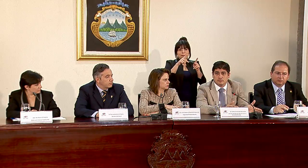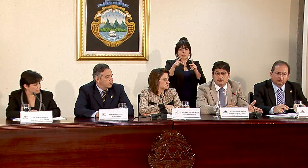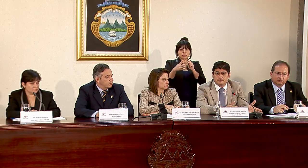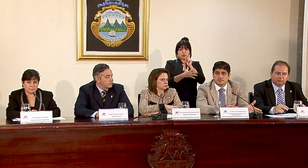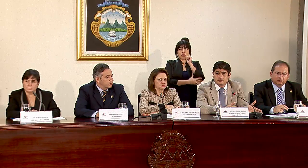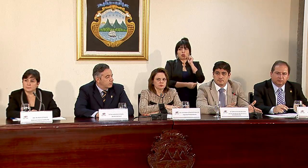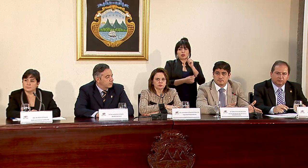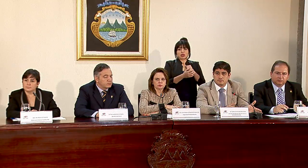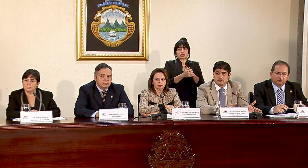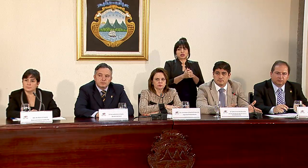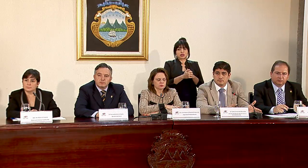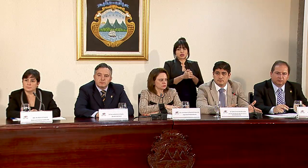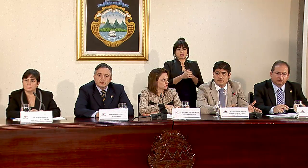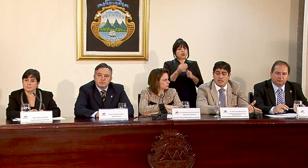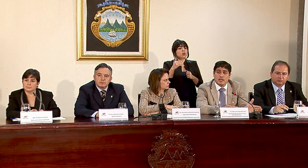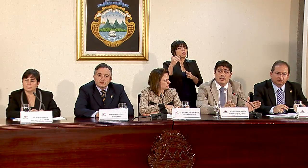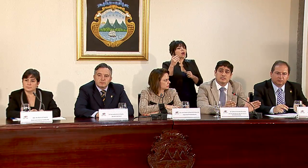pobreza.